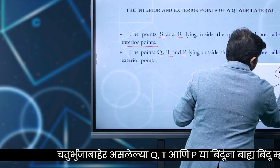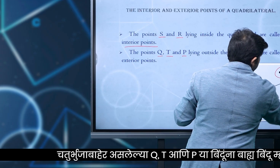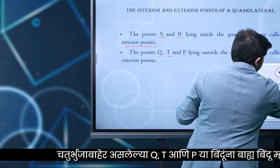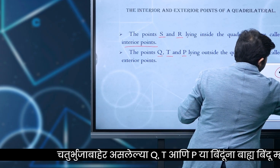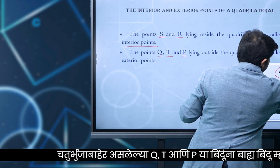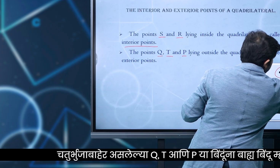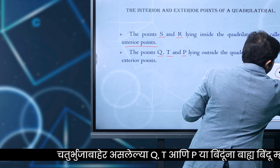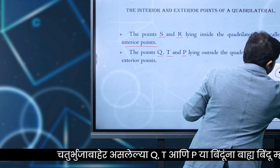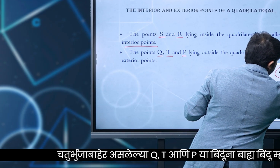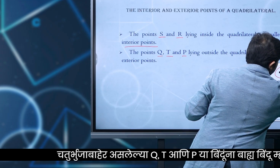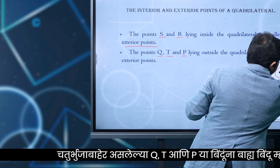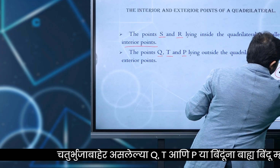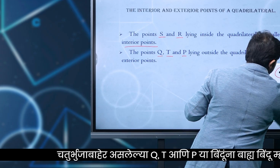म्हणतात.